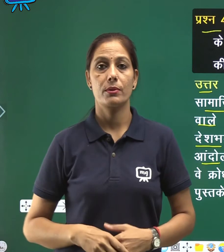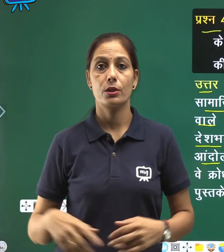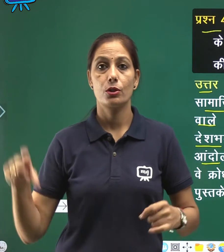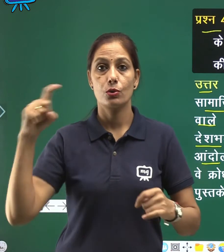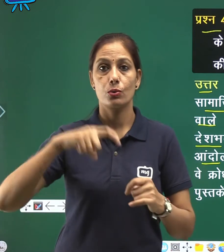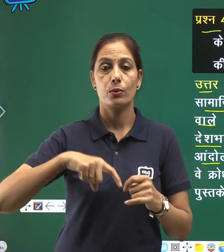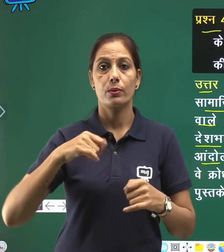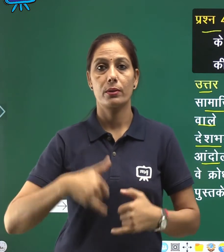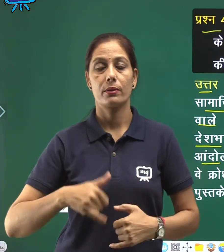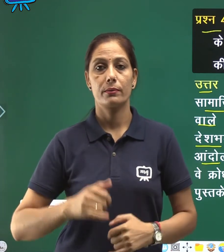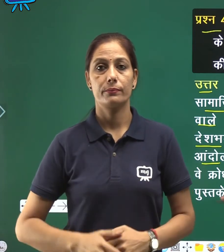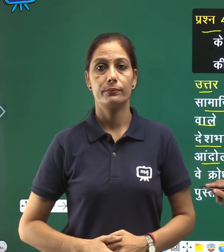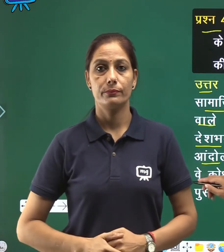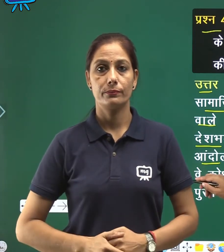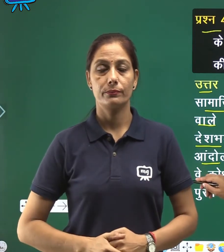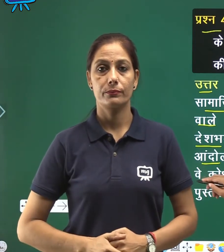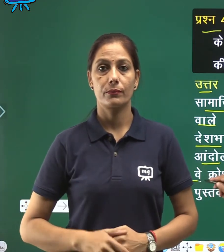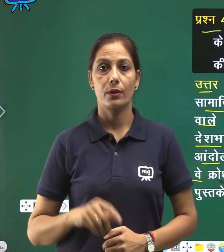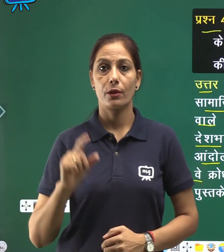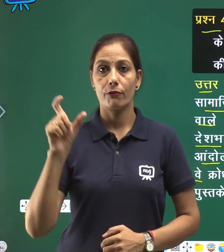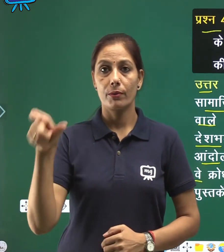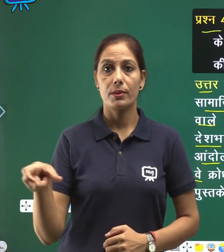जुड़े हुए थे। वे